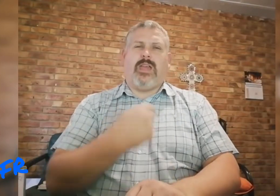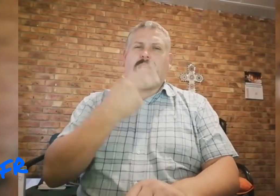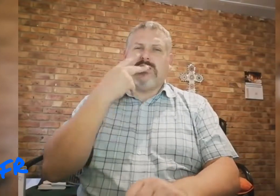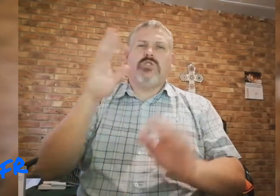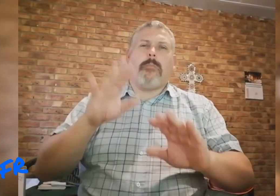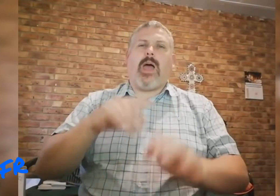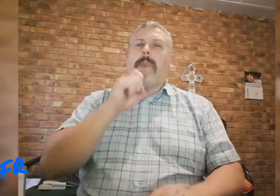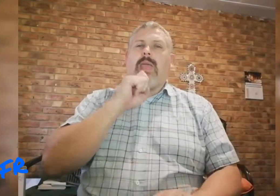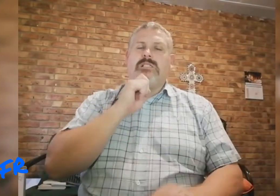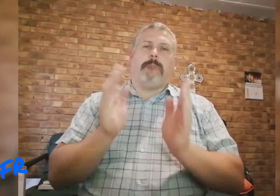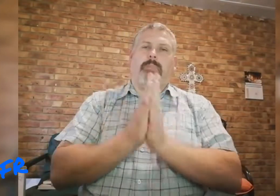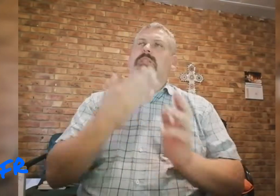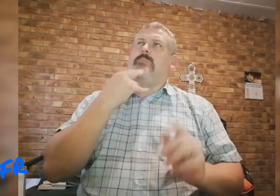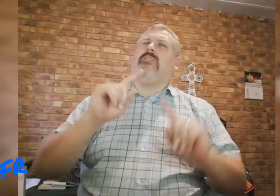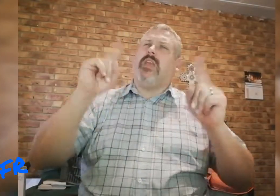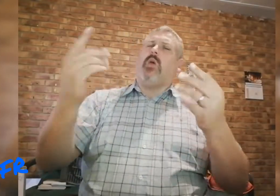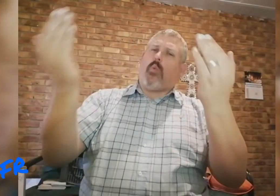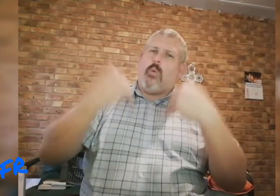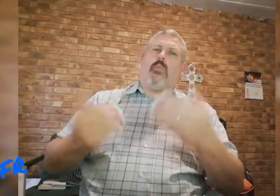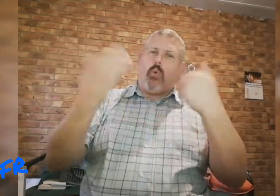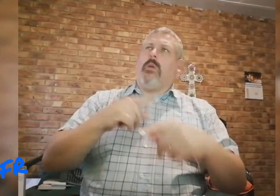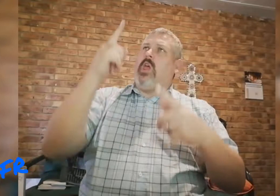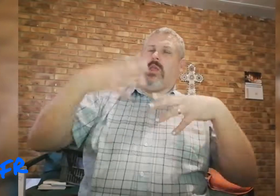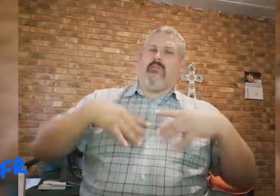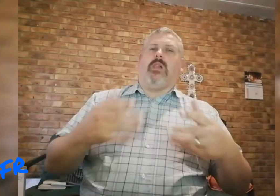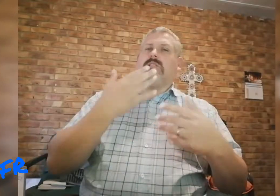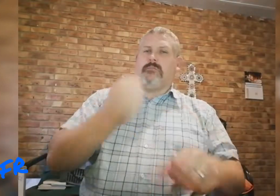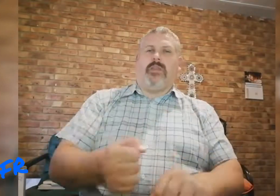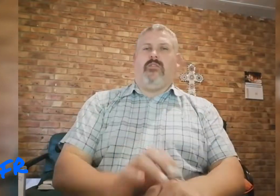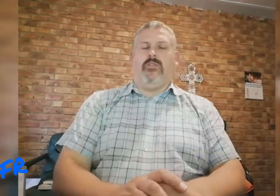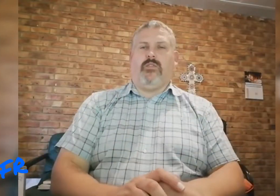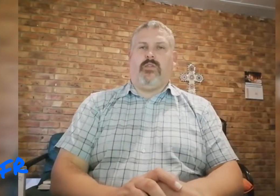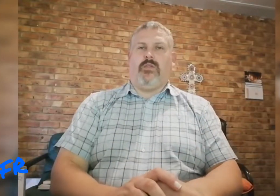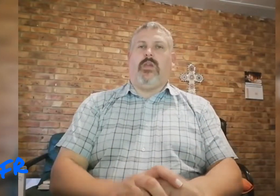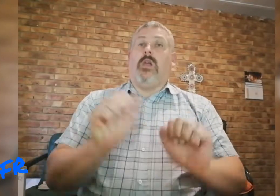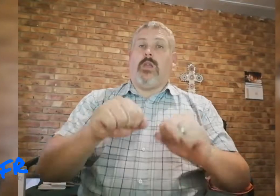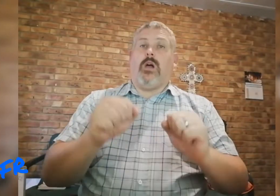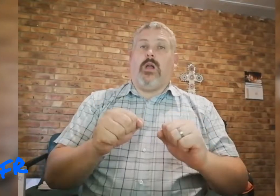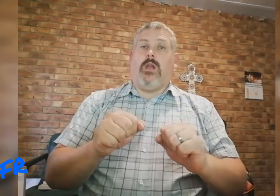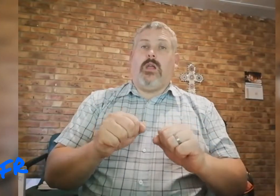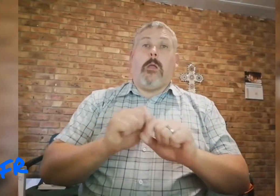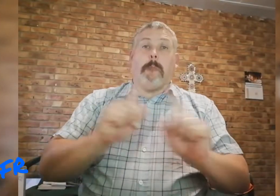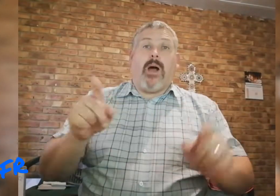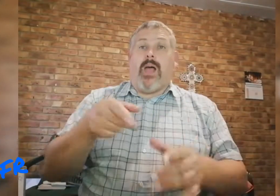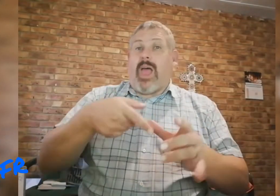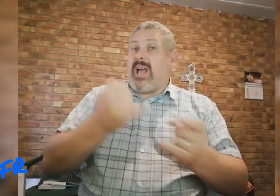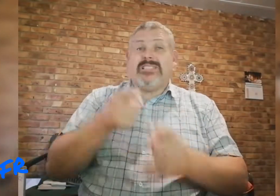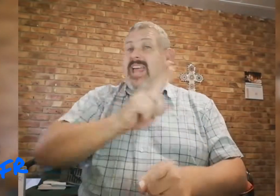Ja. Ek sien so baie mense kritiseer, kom, wil, soblief. Ja. Maar, as jy